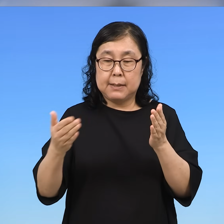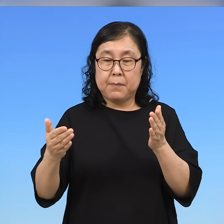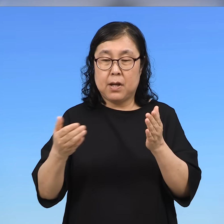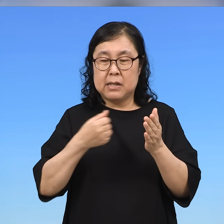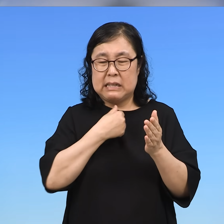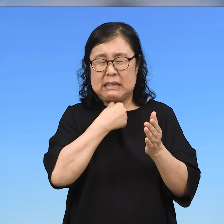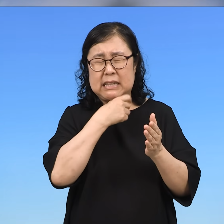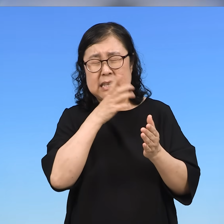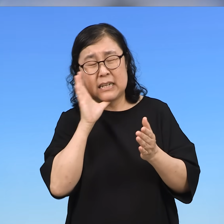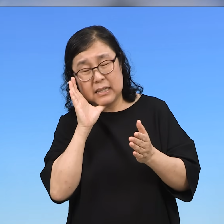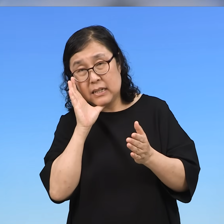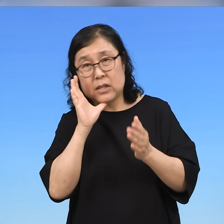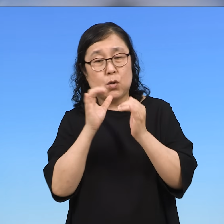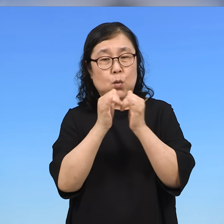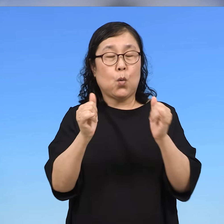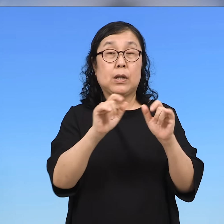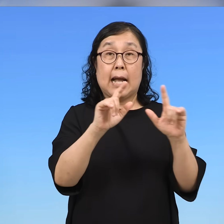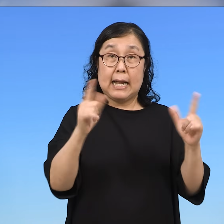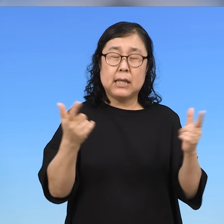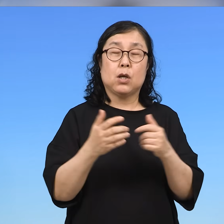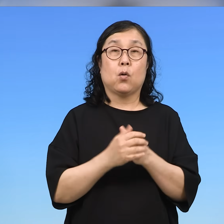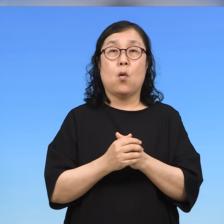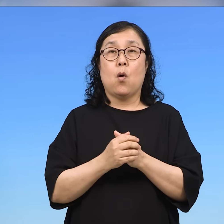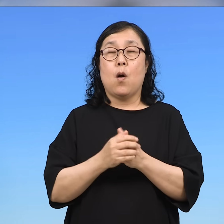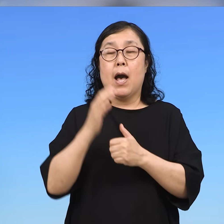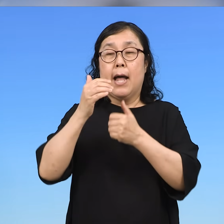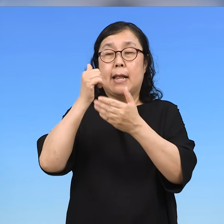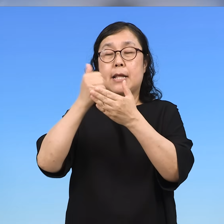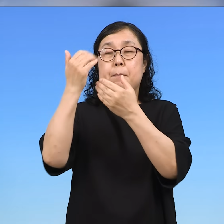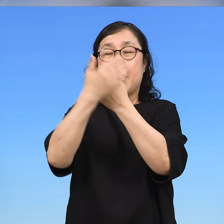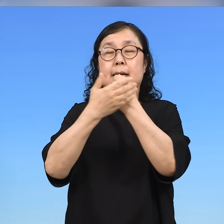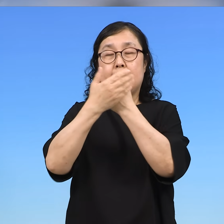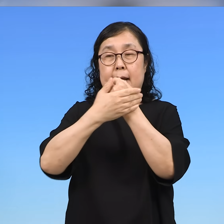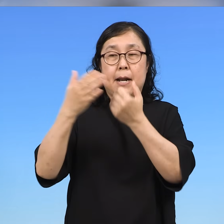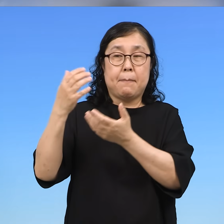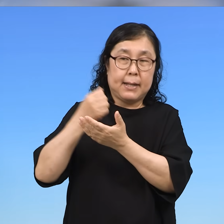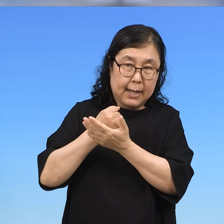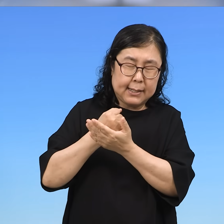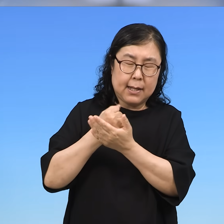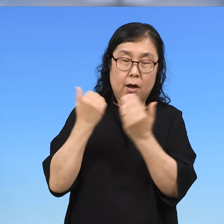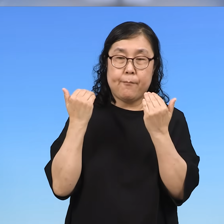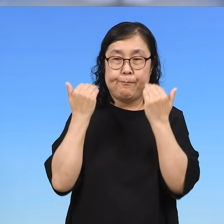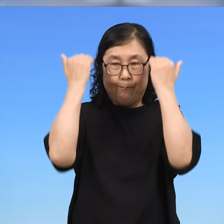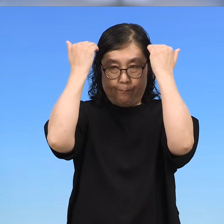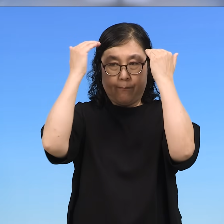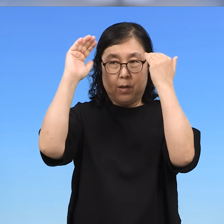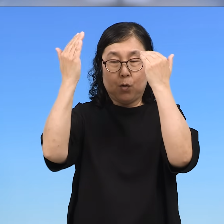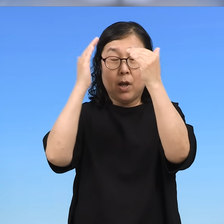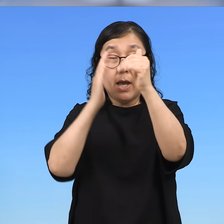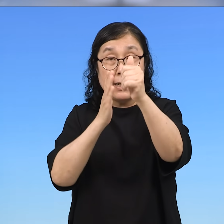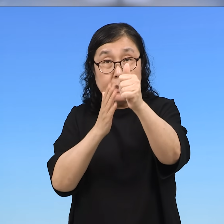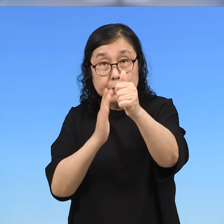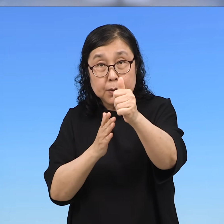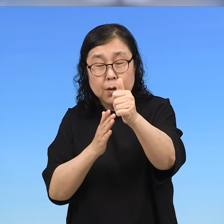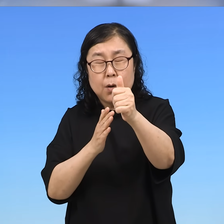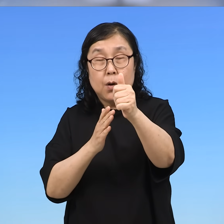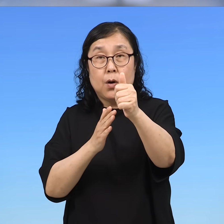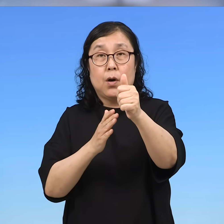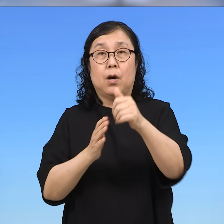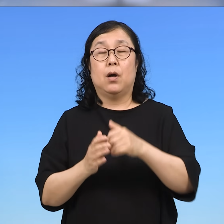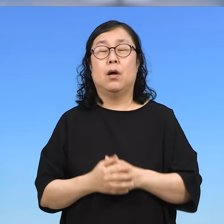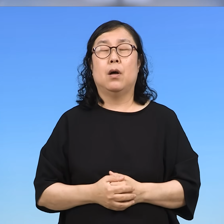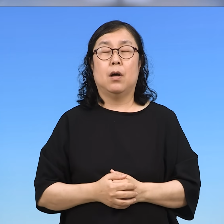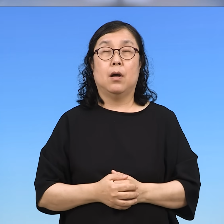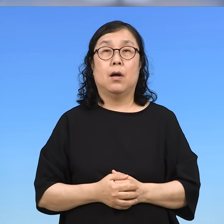노인이 아니라 하나님 은혜를 힘입어서 어른의 길로 나아가시기를 바랍니다. 그러기 위해서는요, 젊을